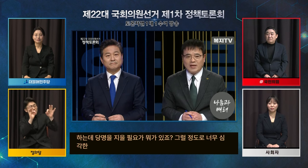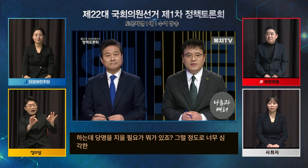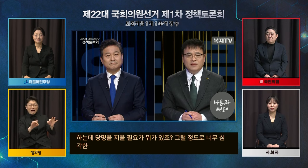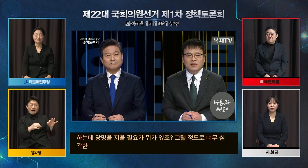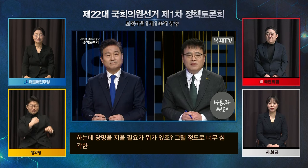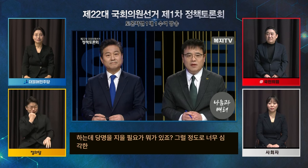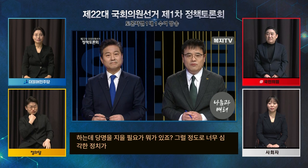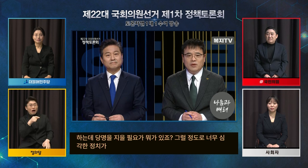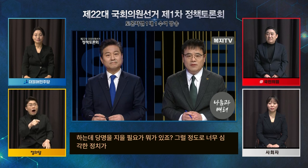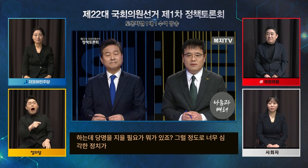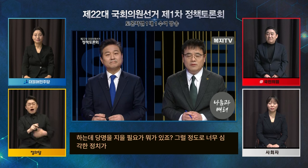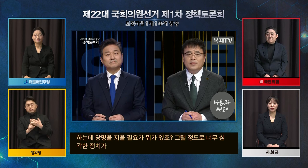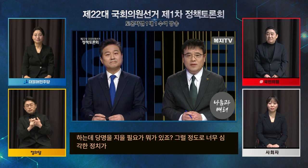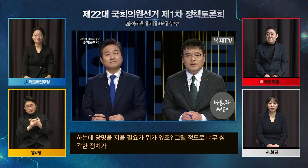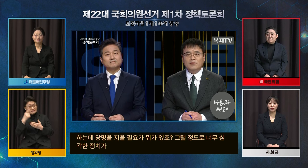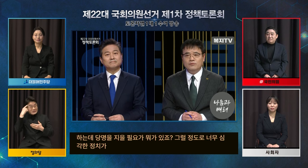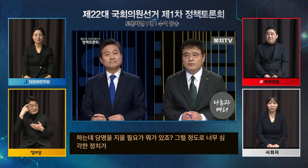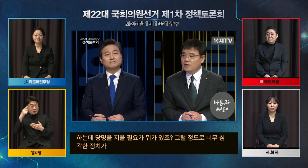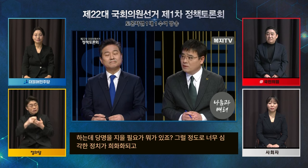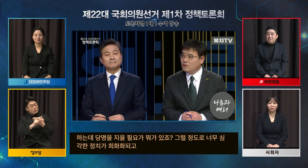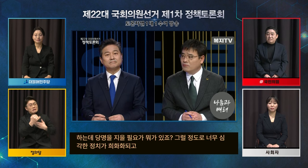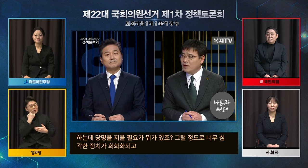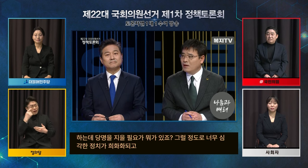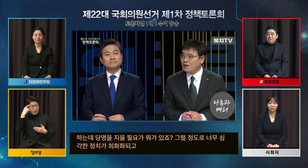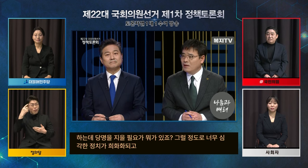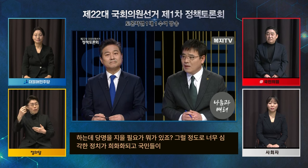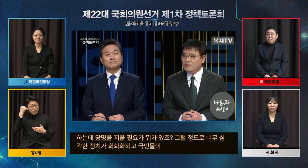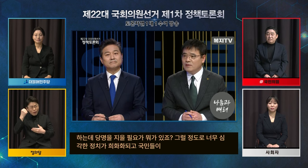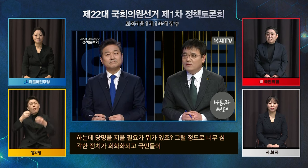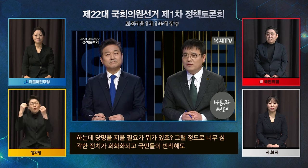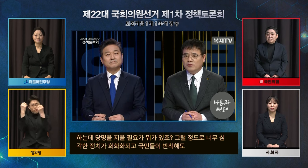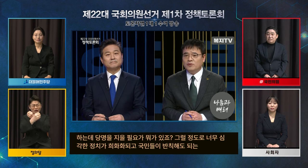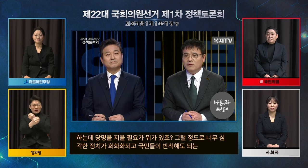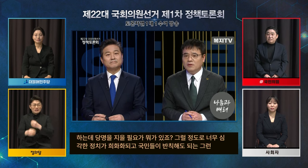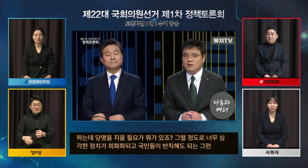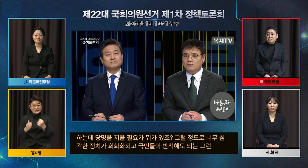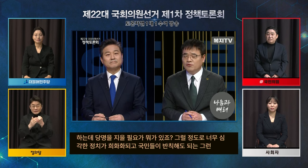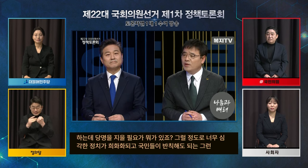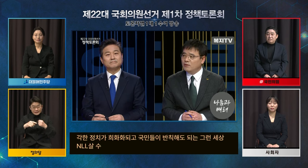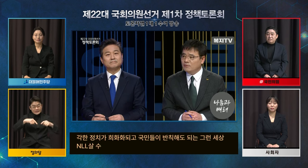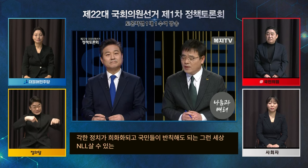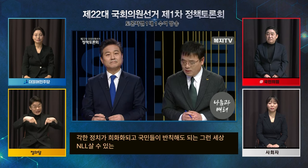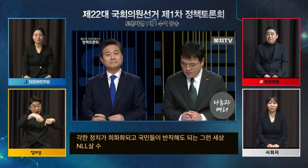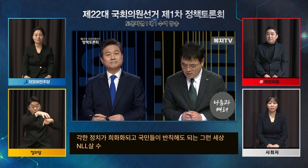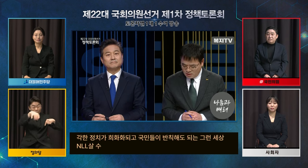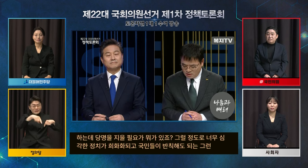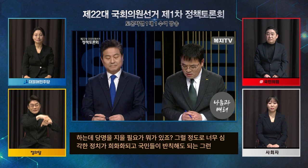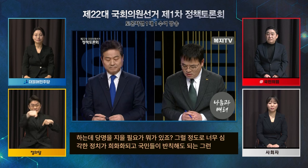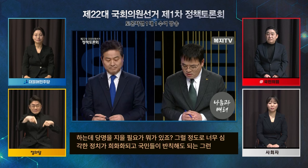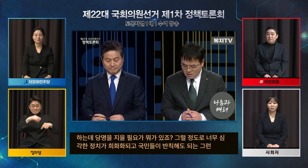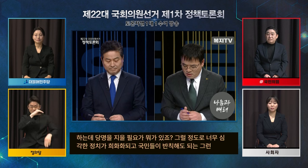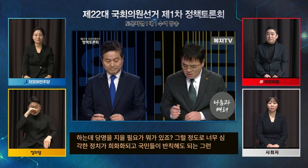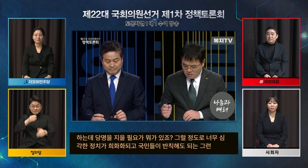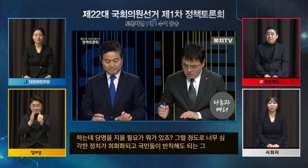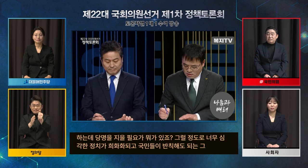반칙을 해도 되는 그런 세상에 살 수가 있는 거구나라는 생각들을 정치권이 부여하는 거라고 생각합니다.